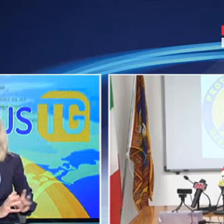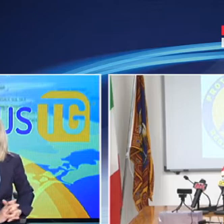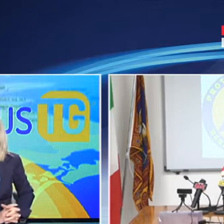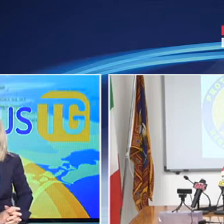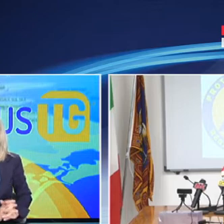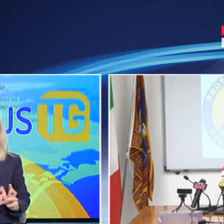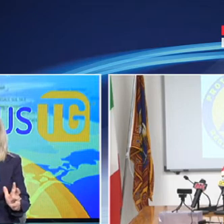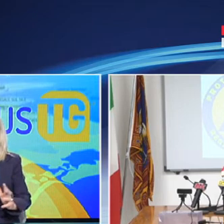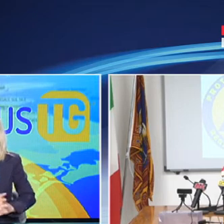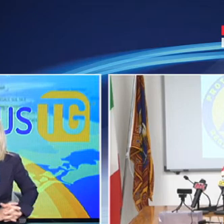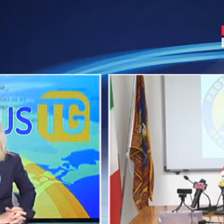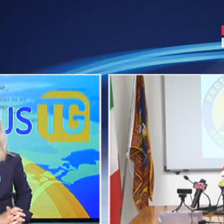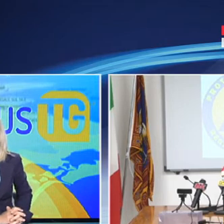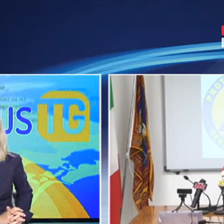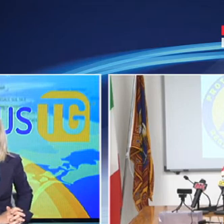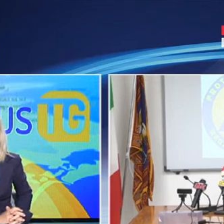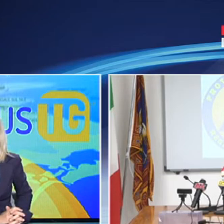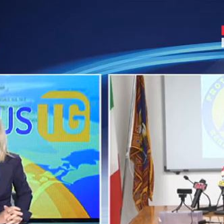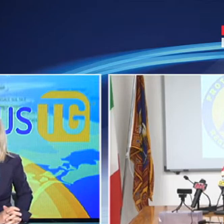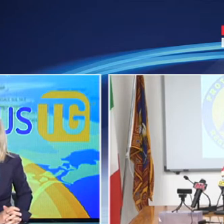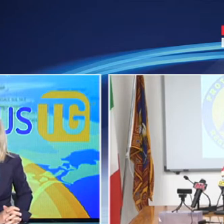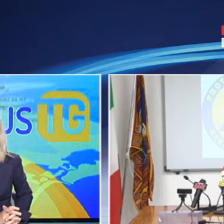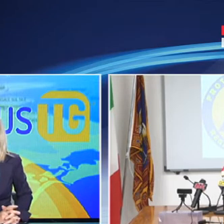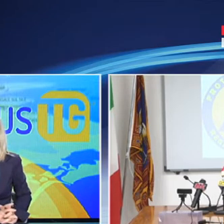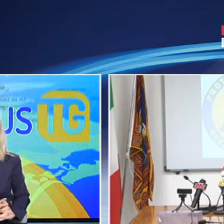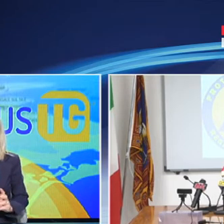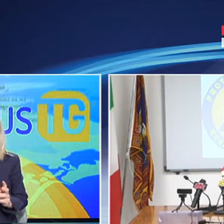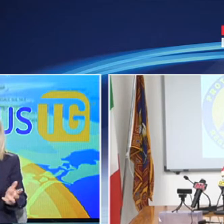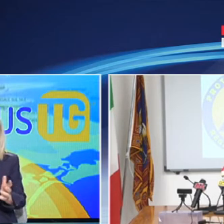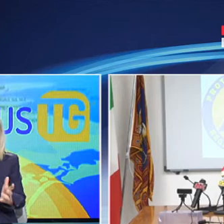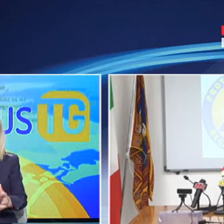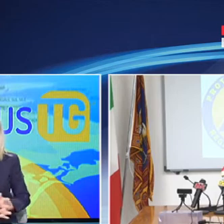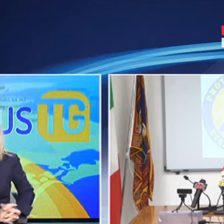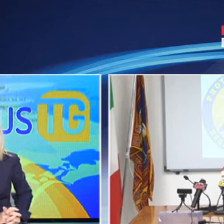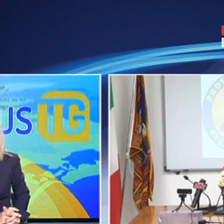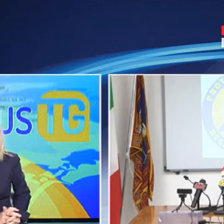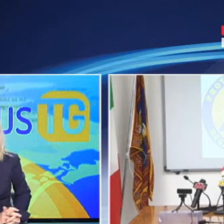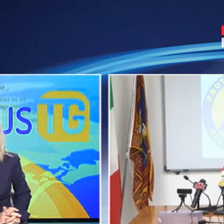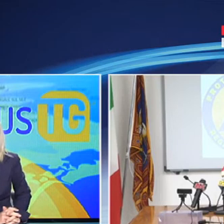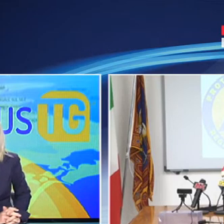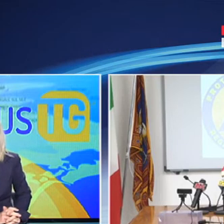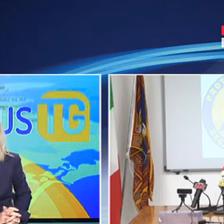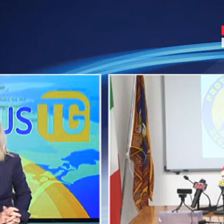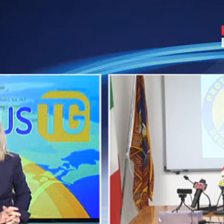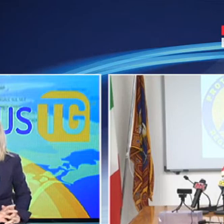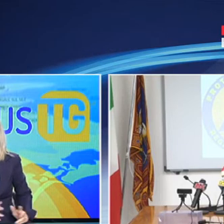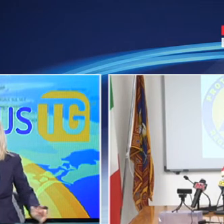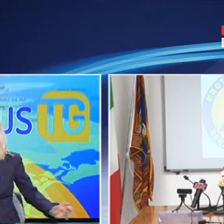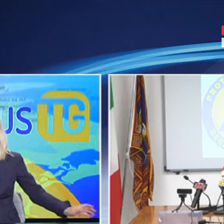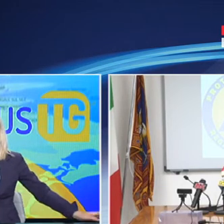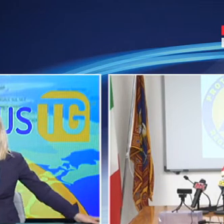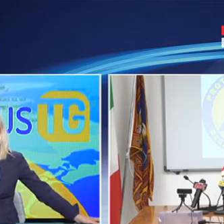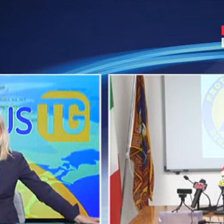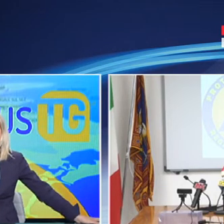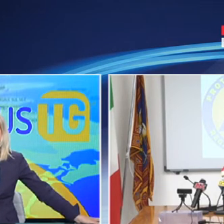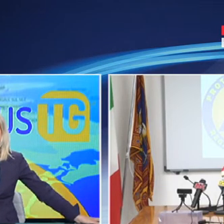non critica ma anche e soprattutto per quanto riguarda il dato delle terapie intensive, dunque il